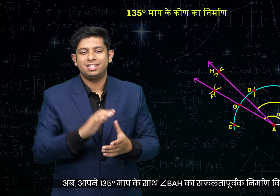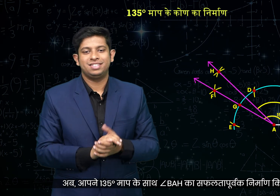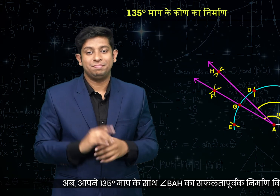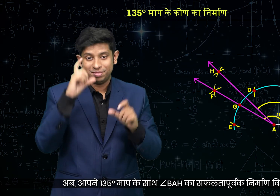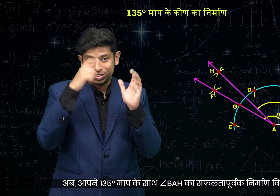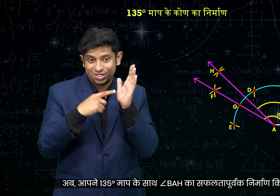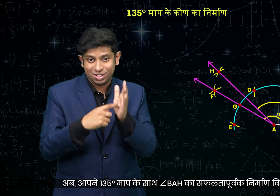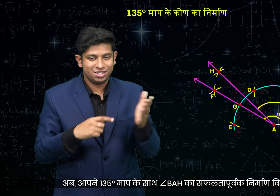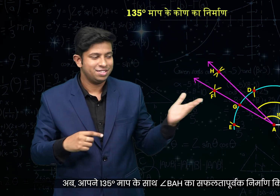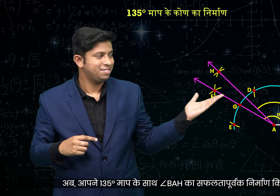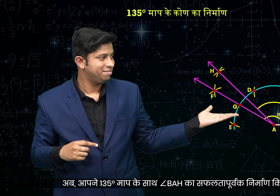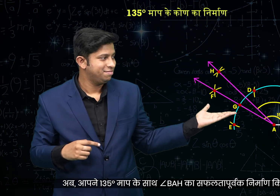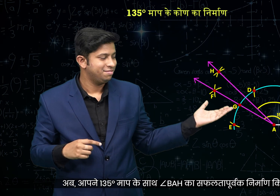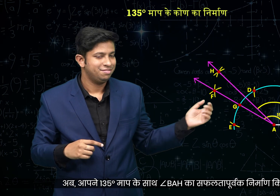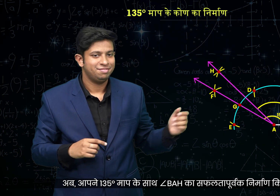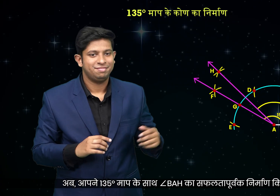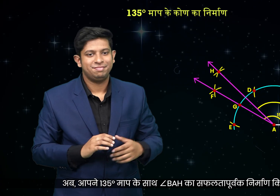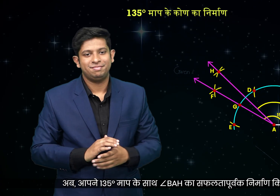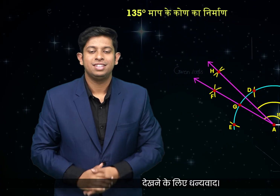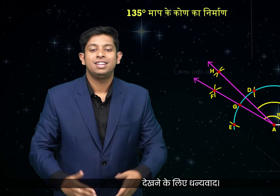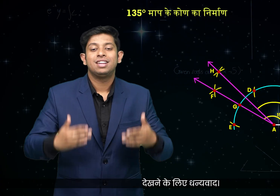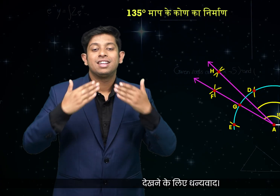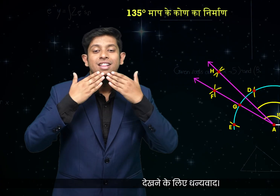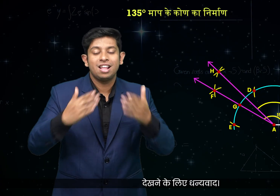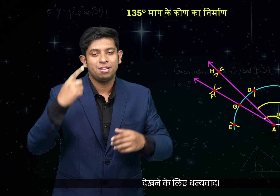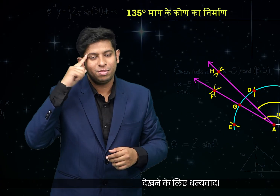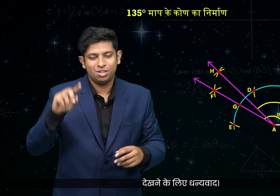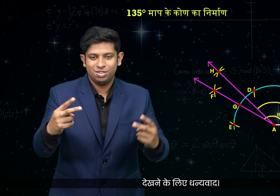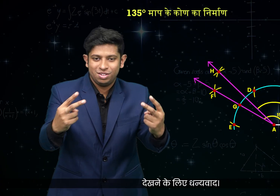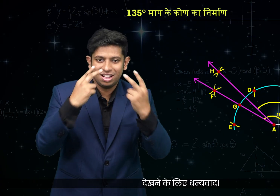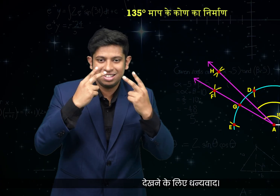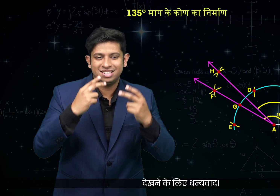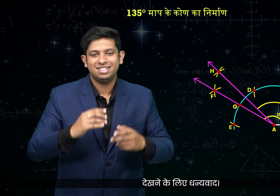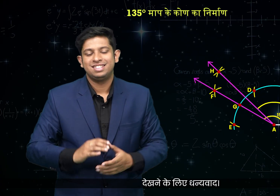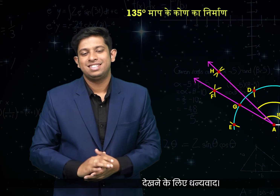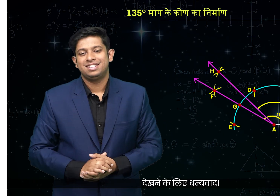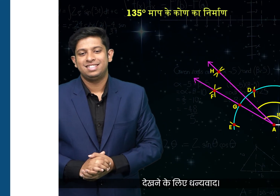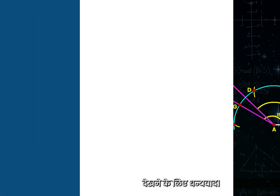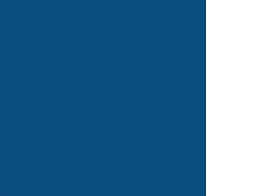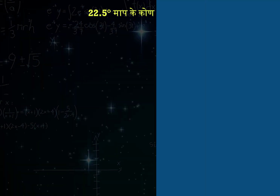सफलतापूर्वक निर्माण किया है। देखने के लिए धन्यवाद।